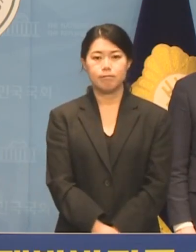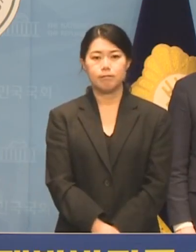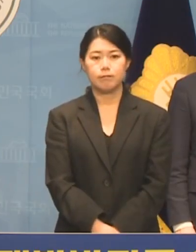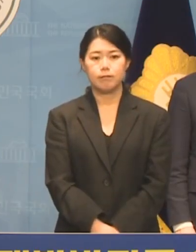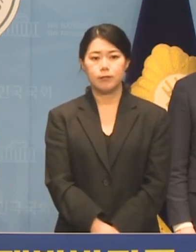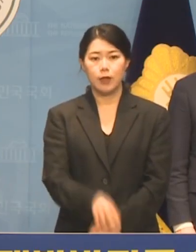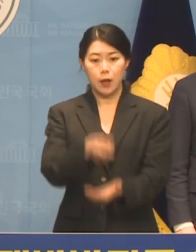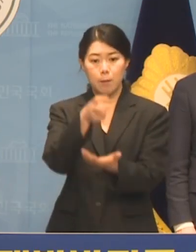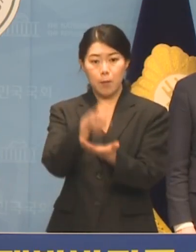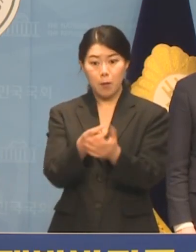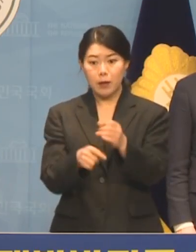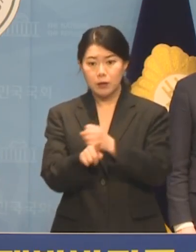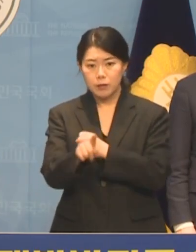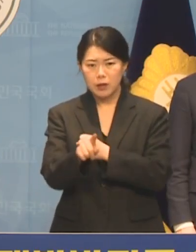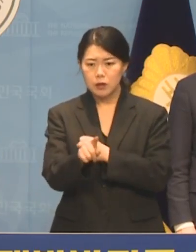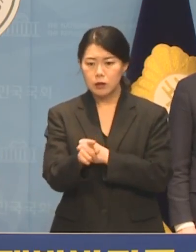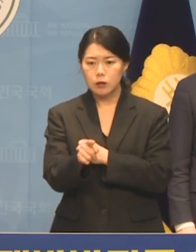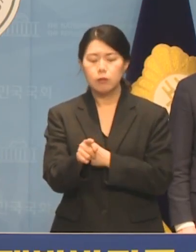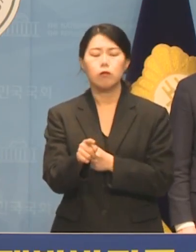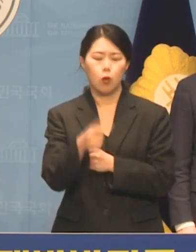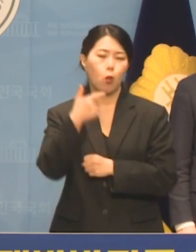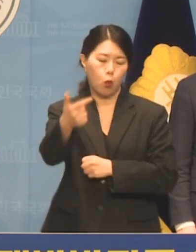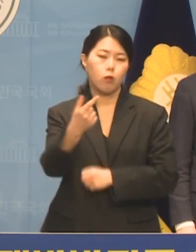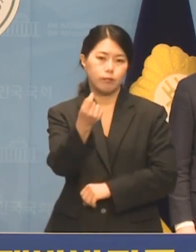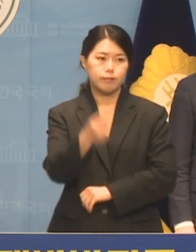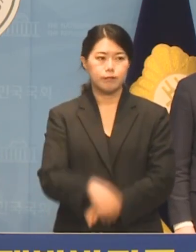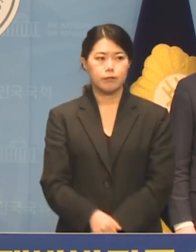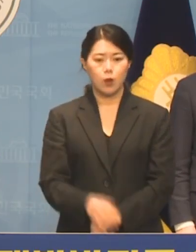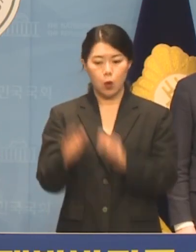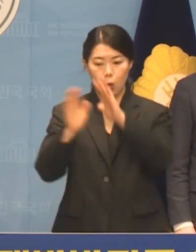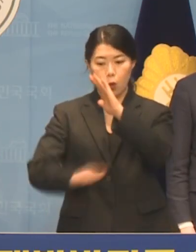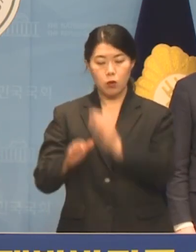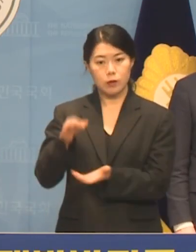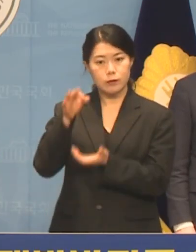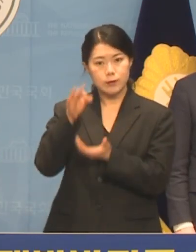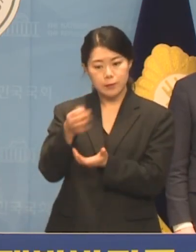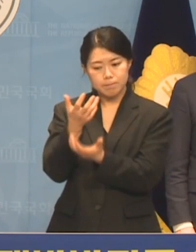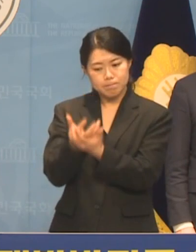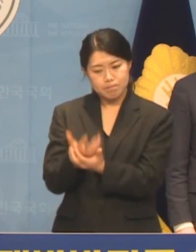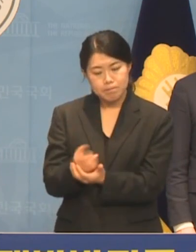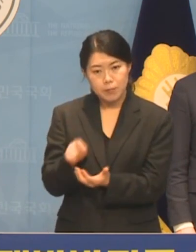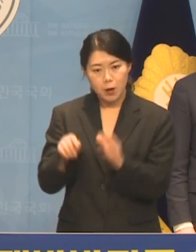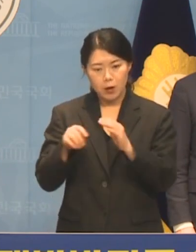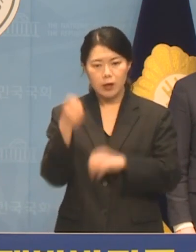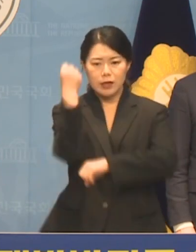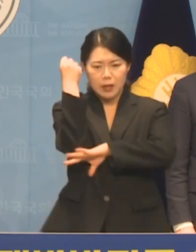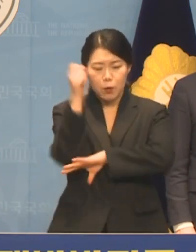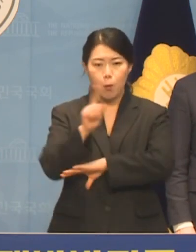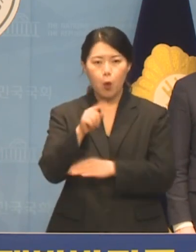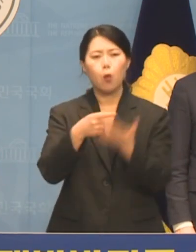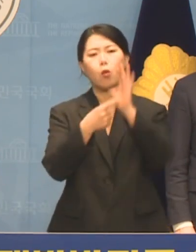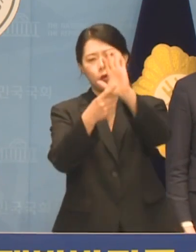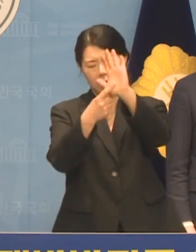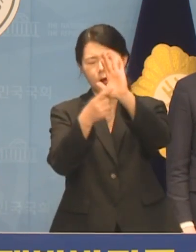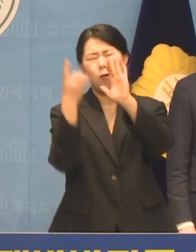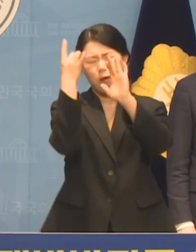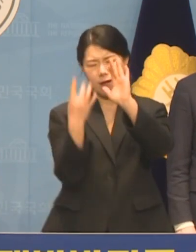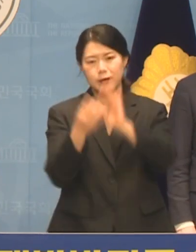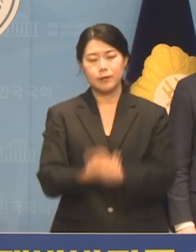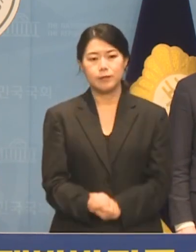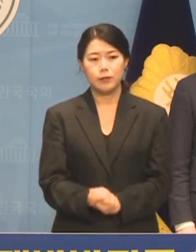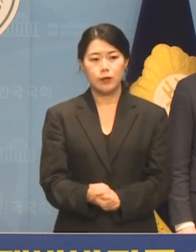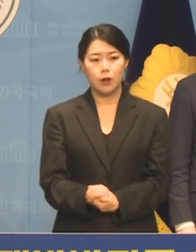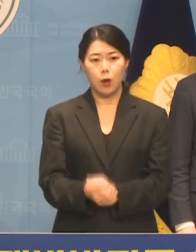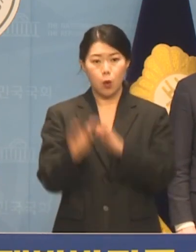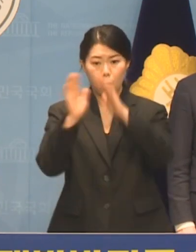법안이 갖고 있는 의미가 적다 할 수 없겠습니다만 공공의 자원들 자체는 기본적으로 공개를 원칙으로 하고 공익에 반하지